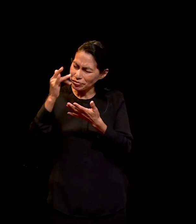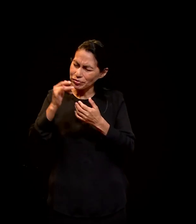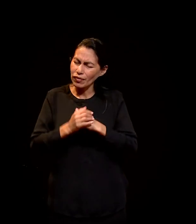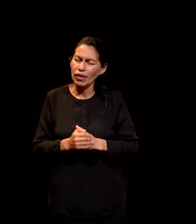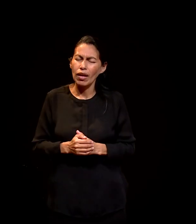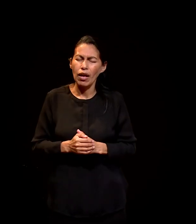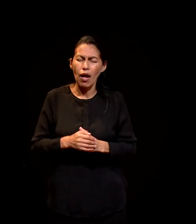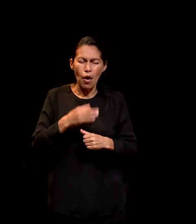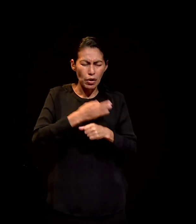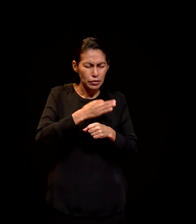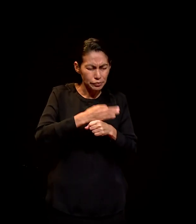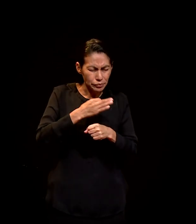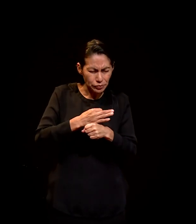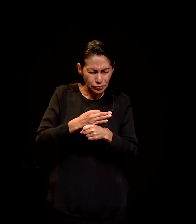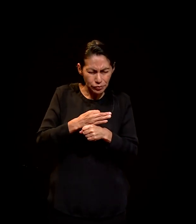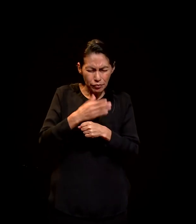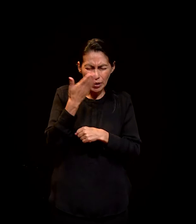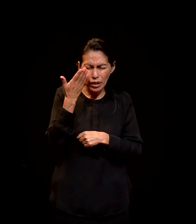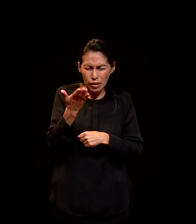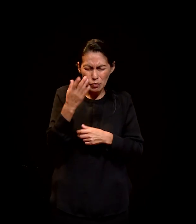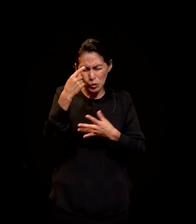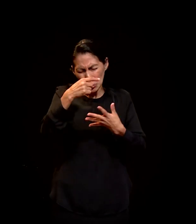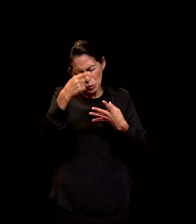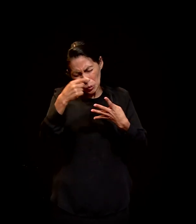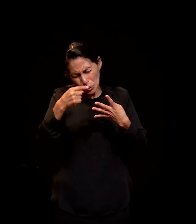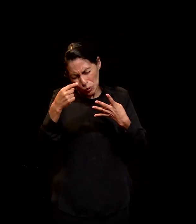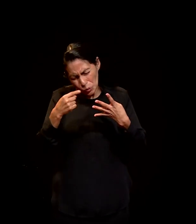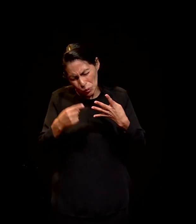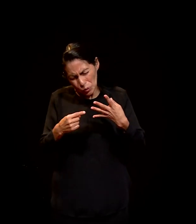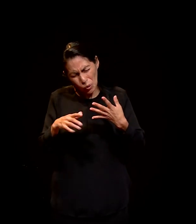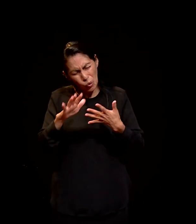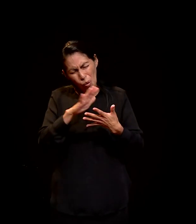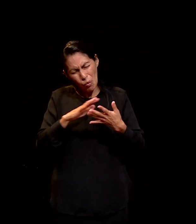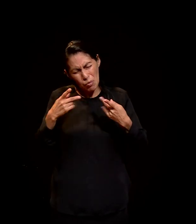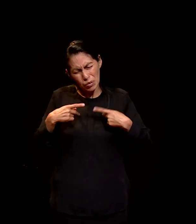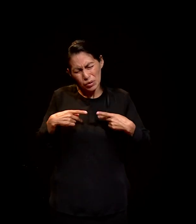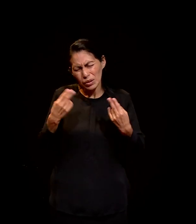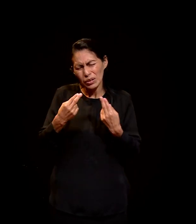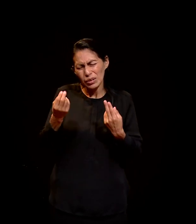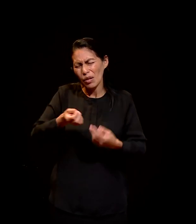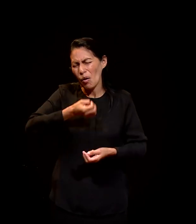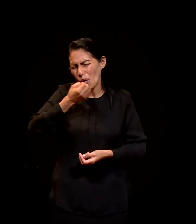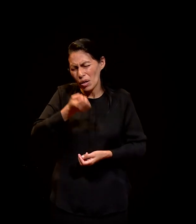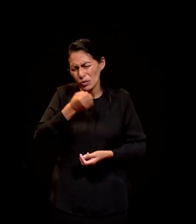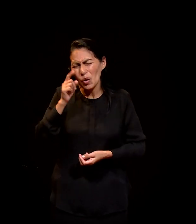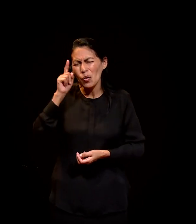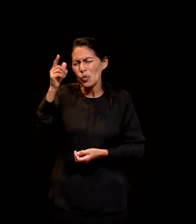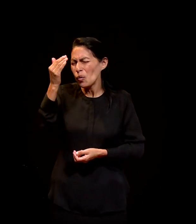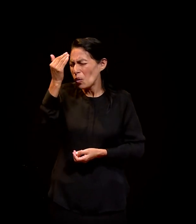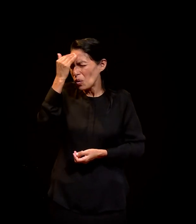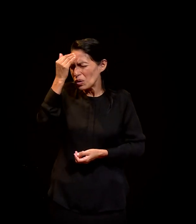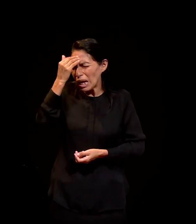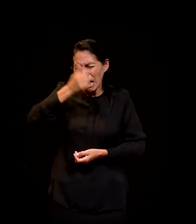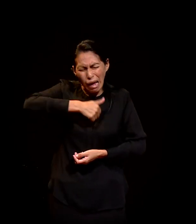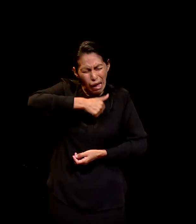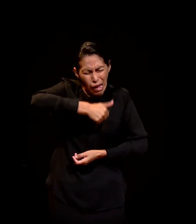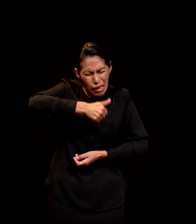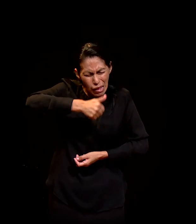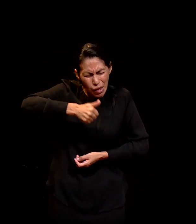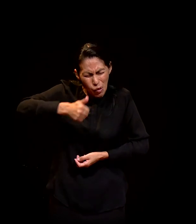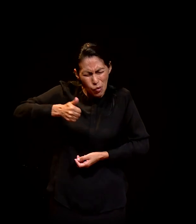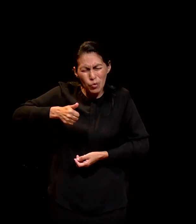te pedimos por estos nombres que sean expresados en esta hora muy bien su situación